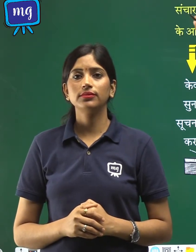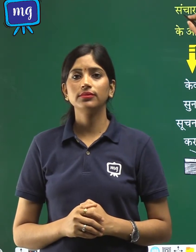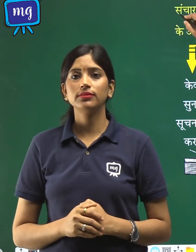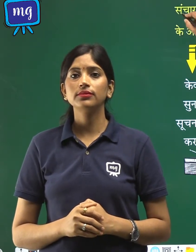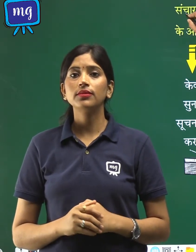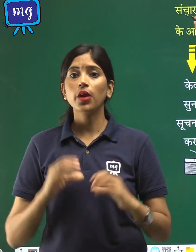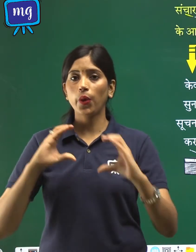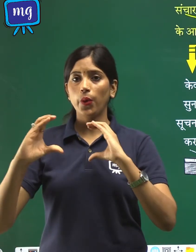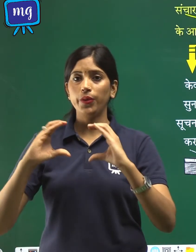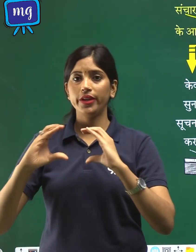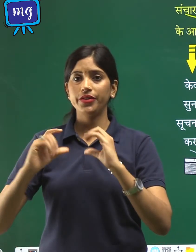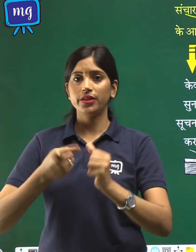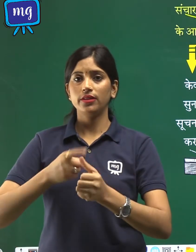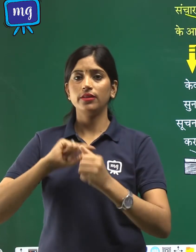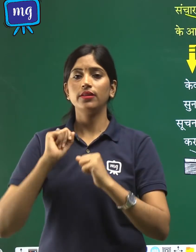संचार के